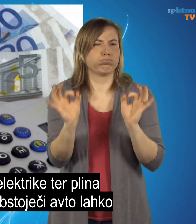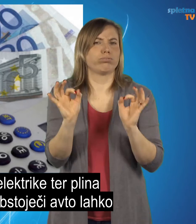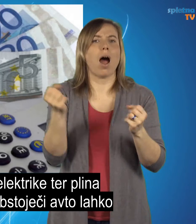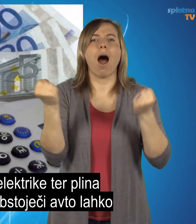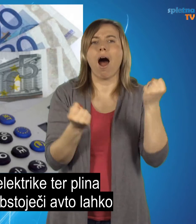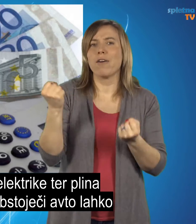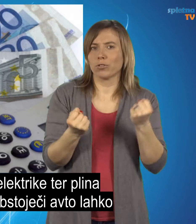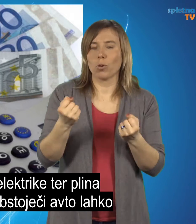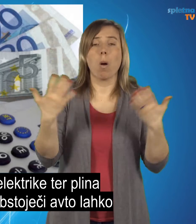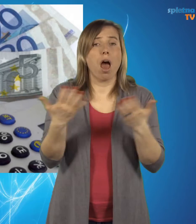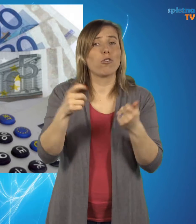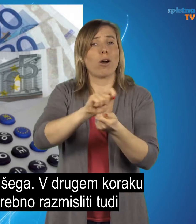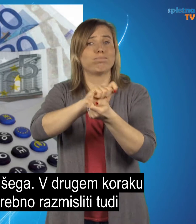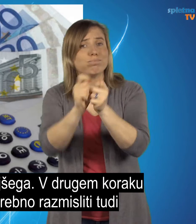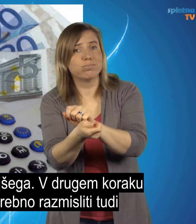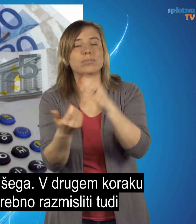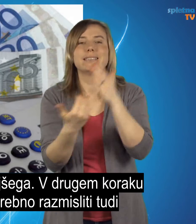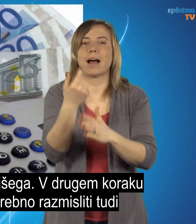Obstoječi avto lahko zamenjate za cenejšega.